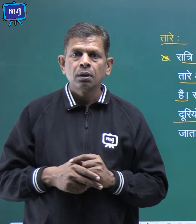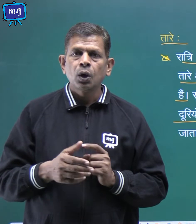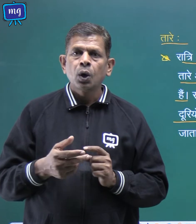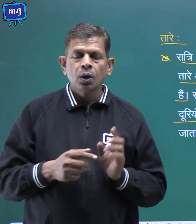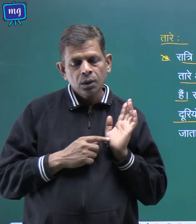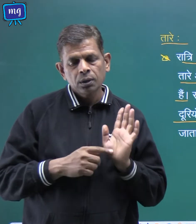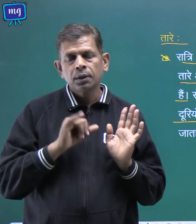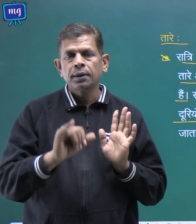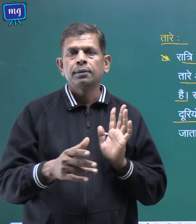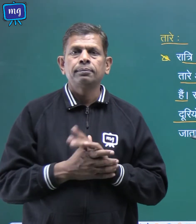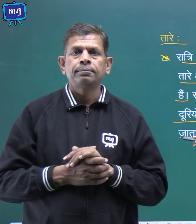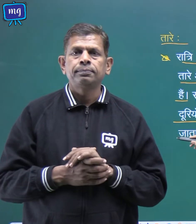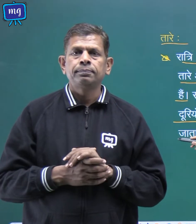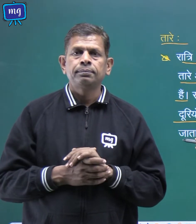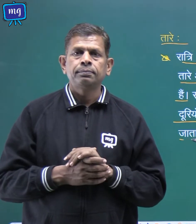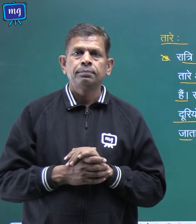व्यक्त किया जाता है।